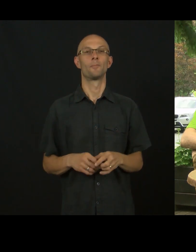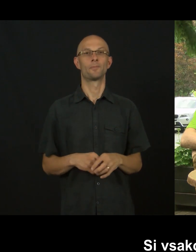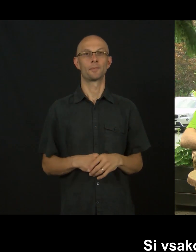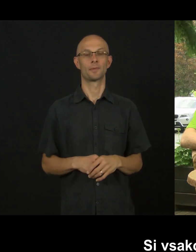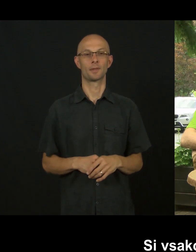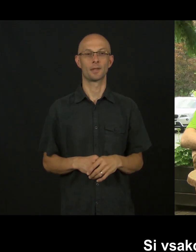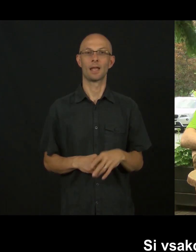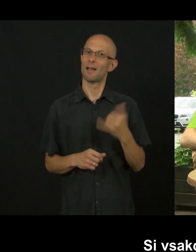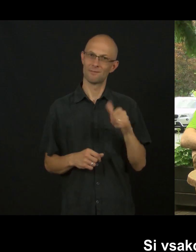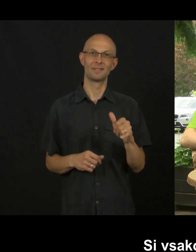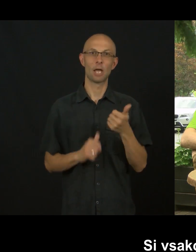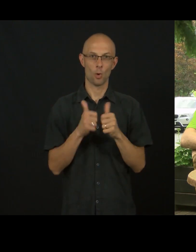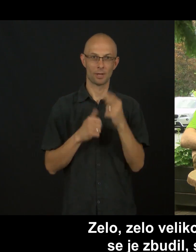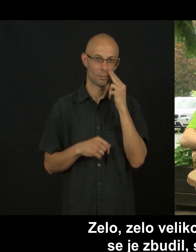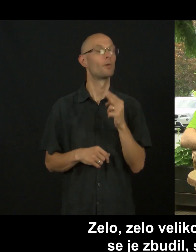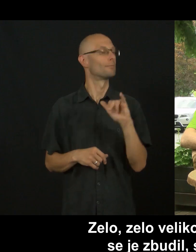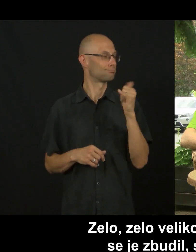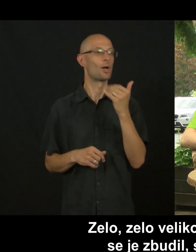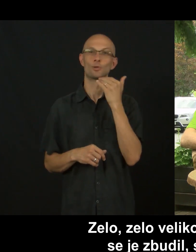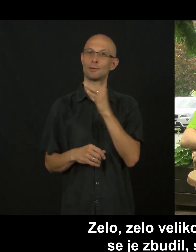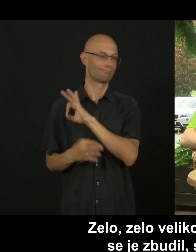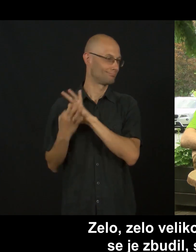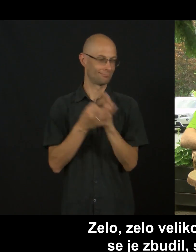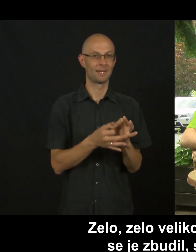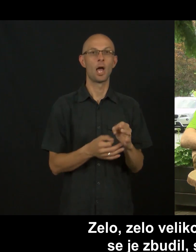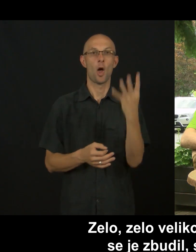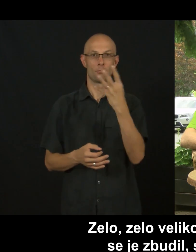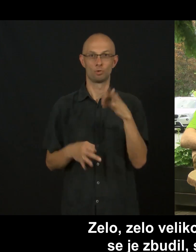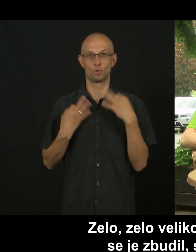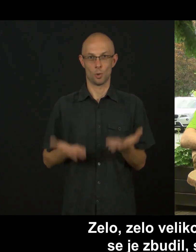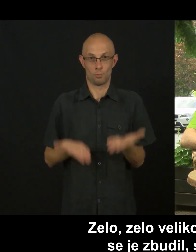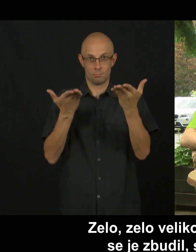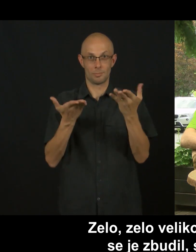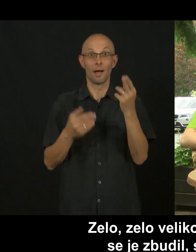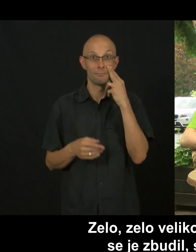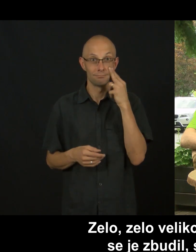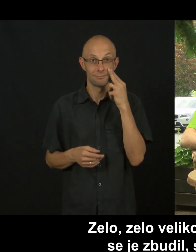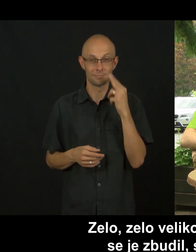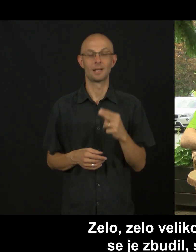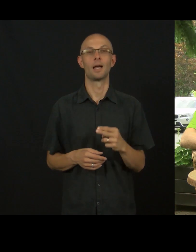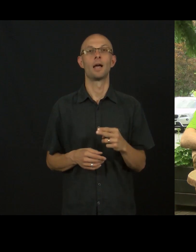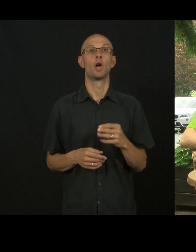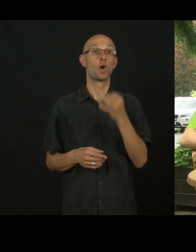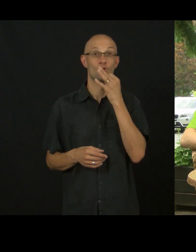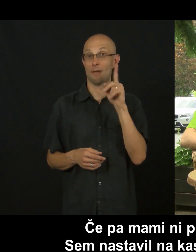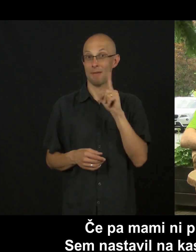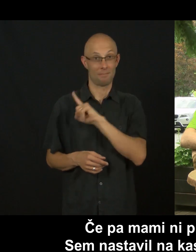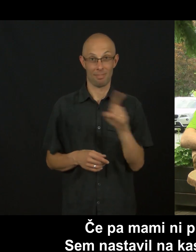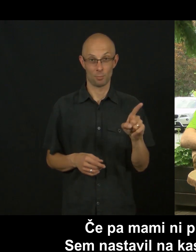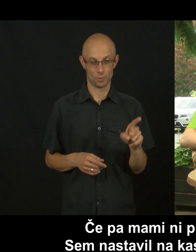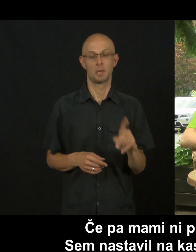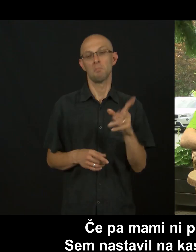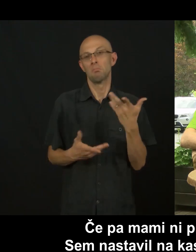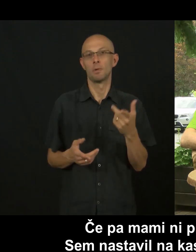šuter. Vsako tekmo gledal, ne? Zelo, zelo velik tekem, se je ob 4 zjutraj se izbudil, se je pogledal tekmo, če pa